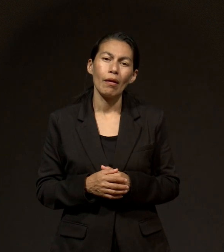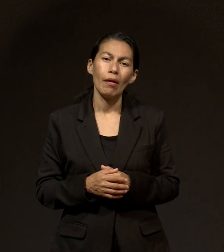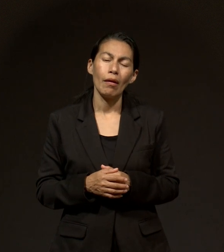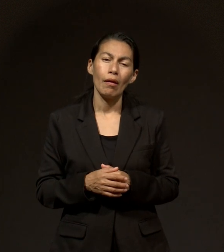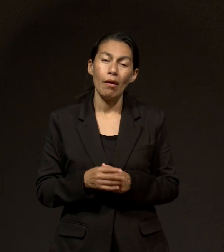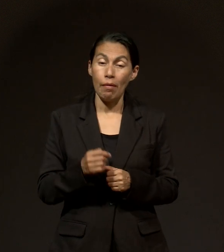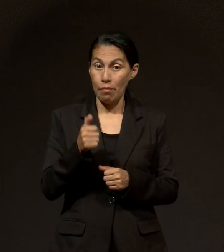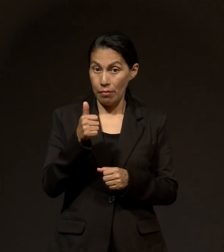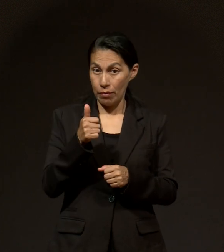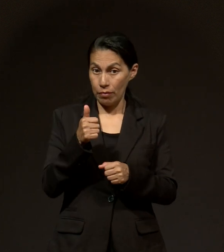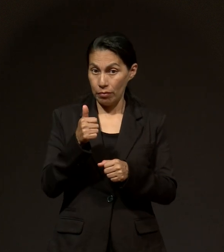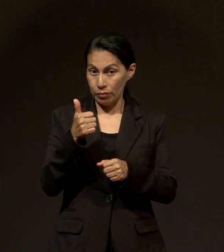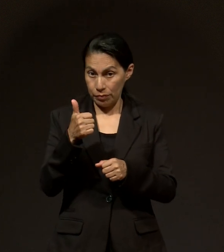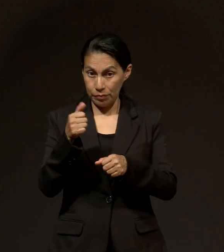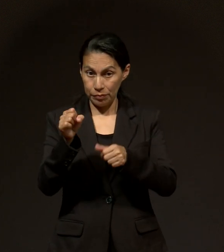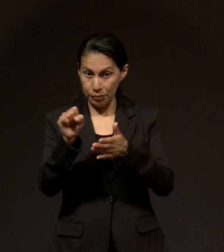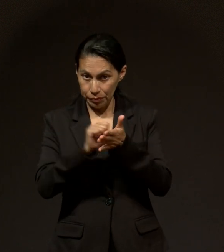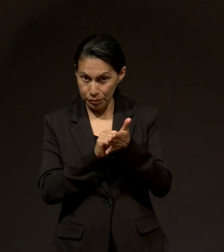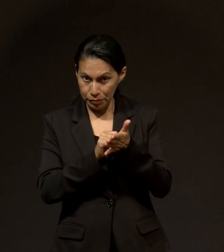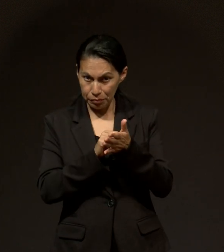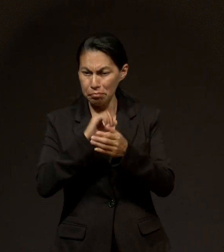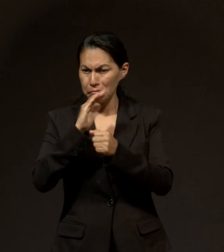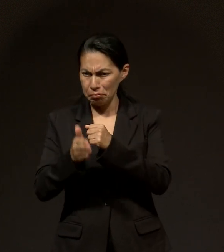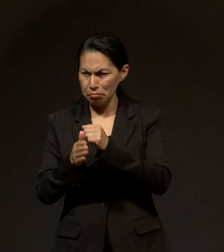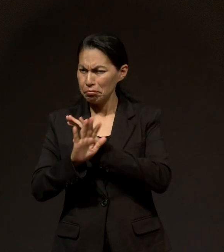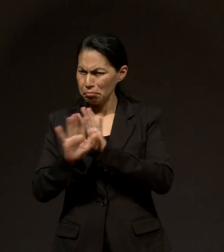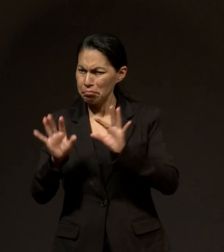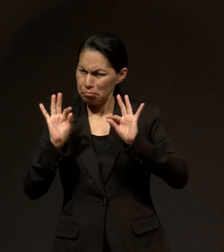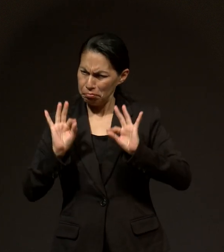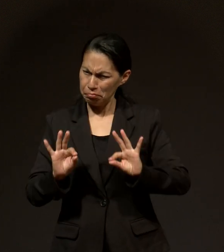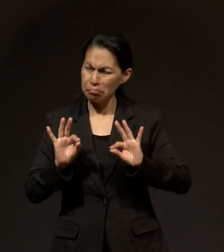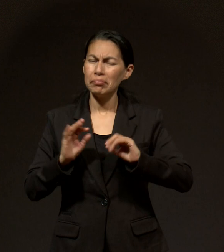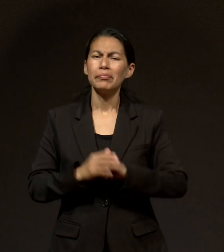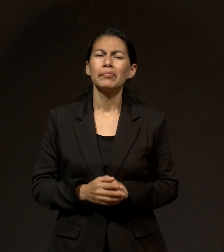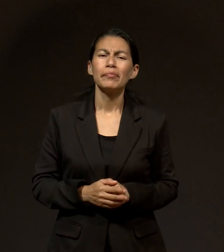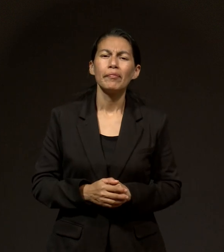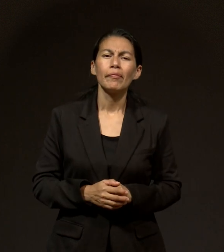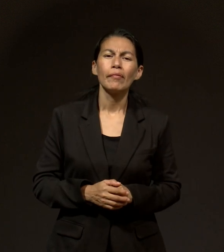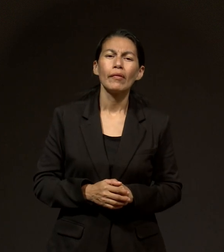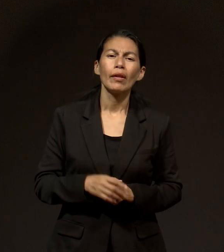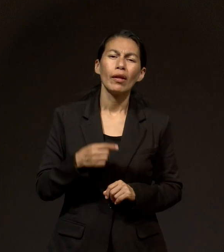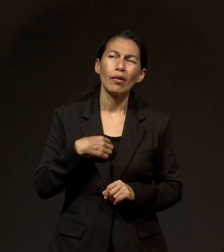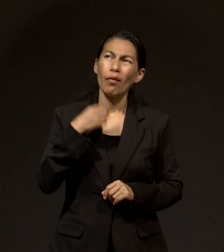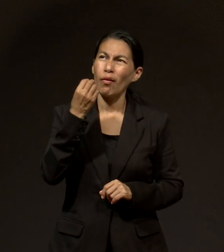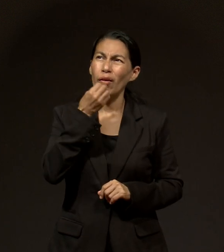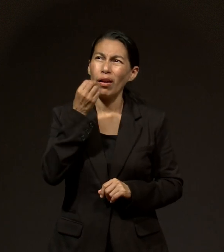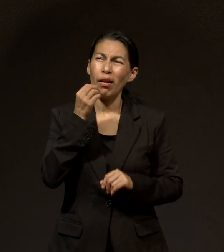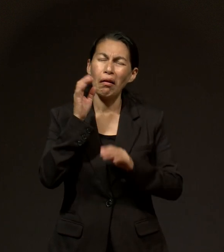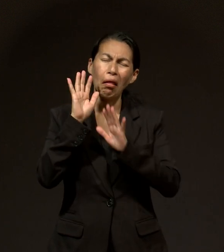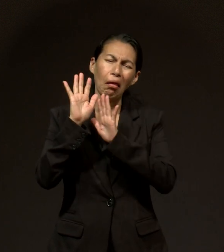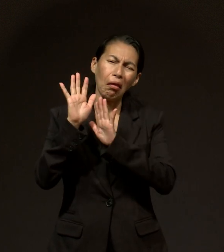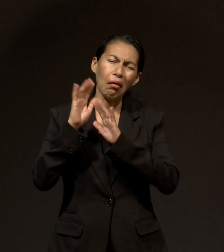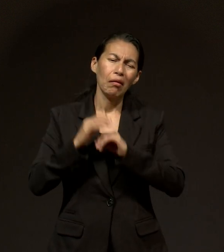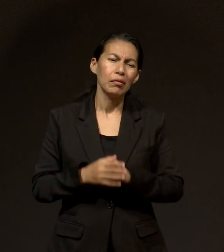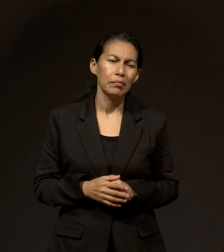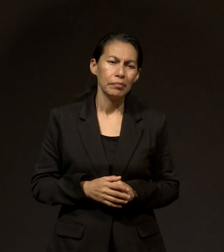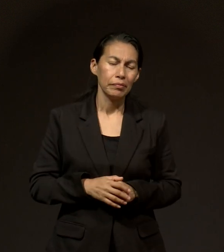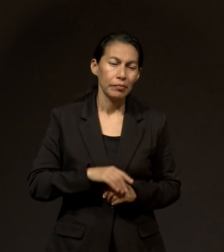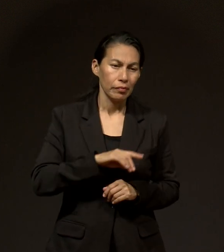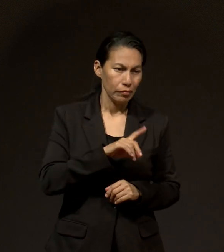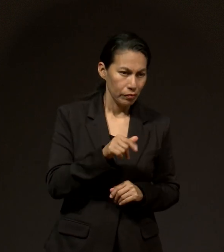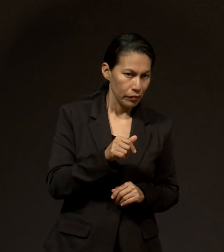pues, ya terminé mi primer semestre todo bien, o sea, hasta allí. Y en ese tiempo yo dejé de orar un poco.